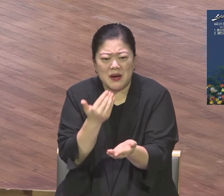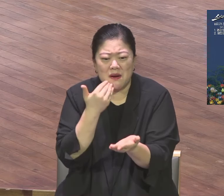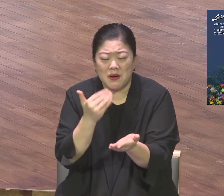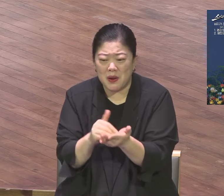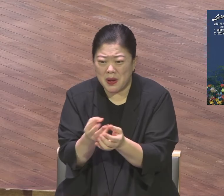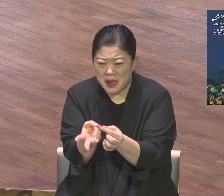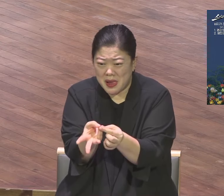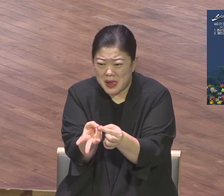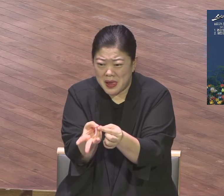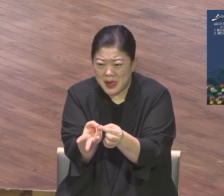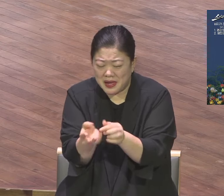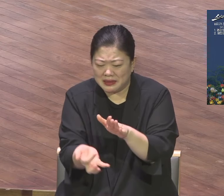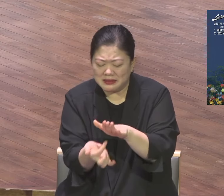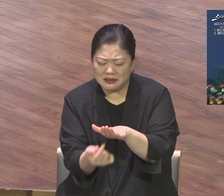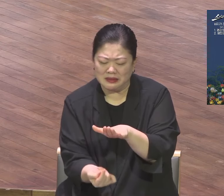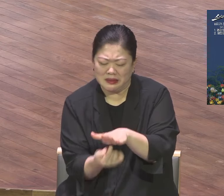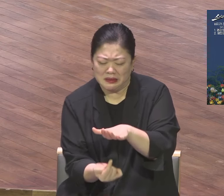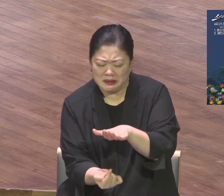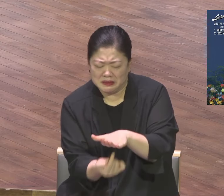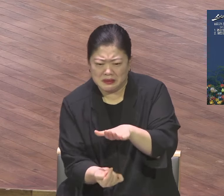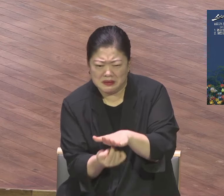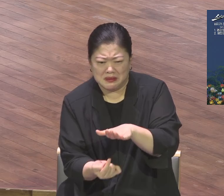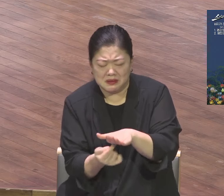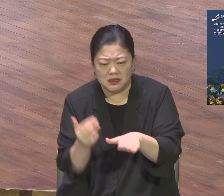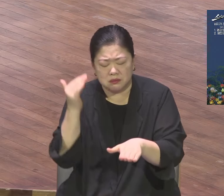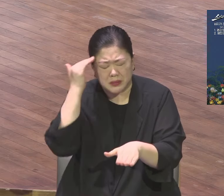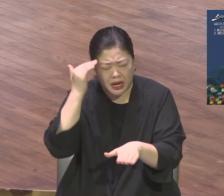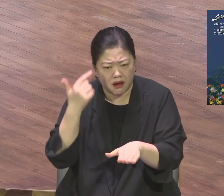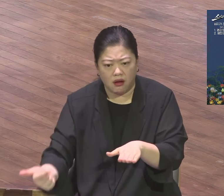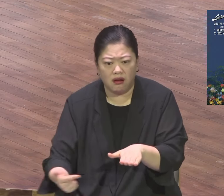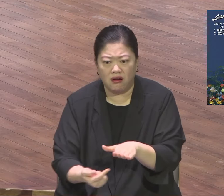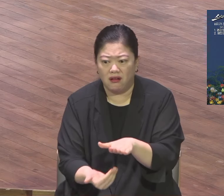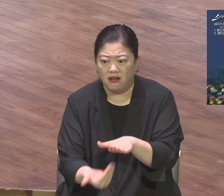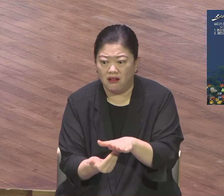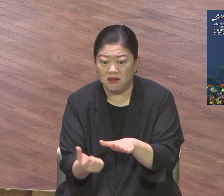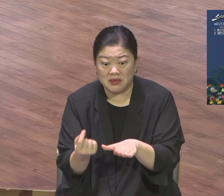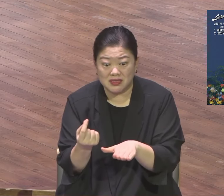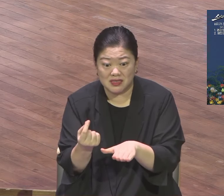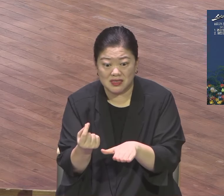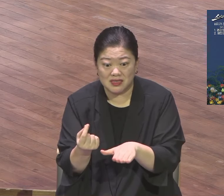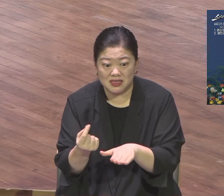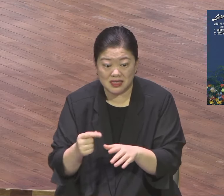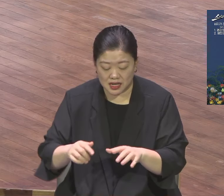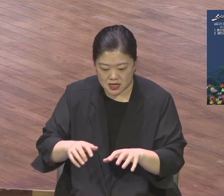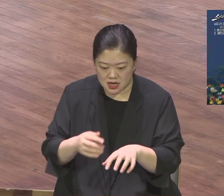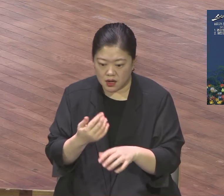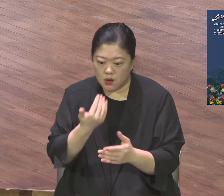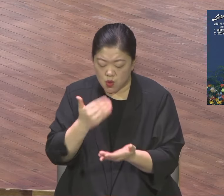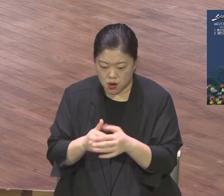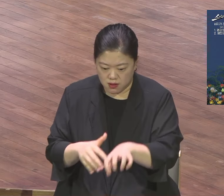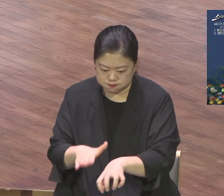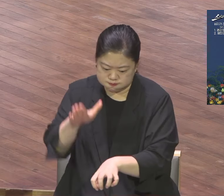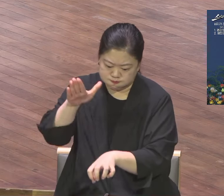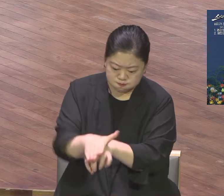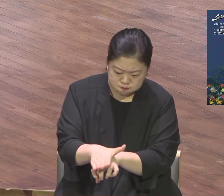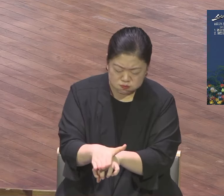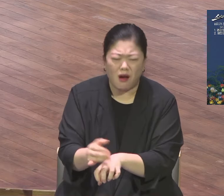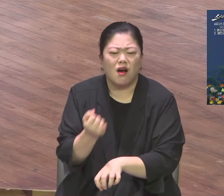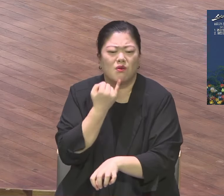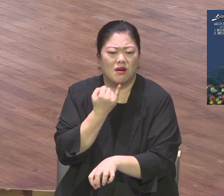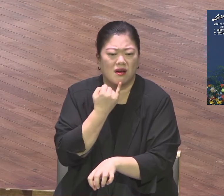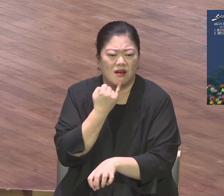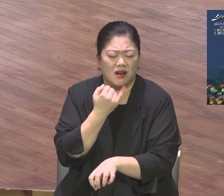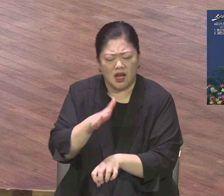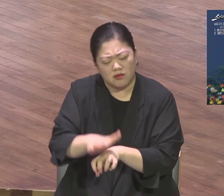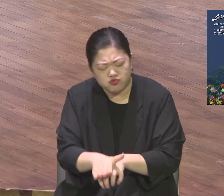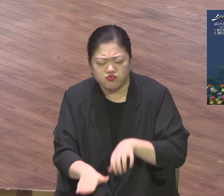무슨 말입니까? 눈앞에 문제들이 우리가 믿음에 견진을 하는데 방해물이 되는